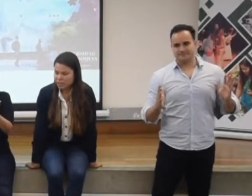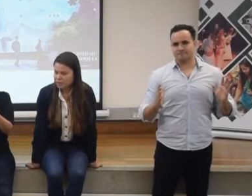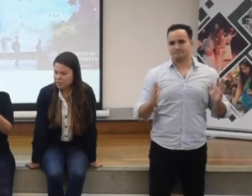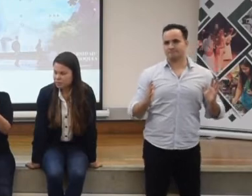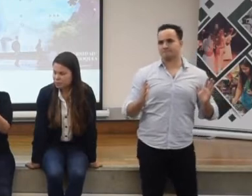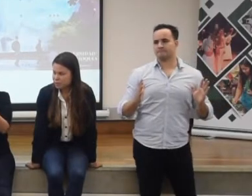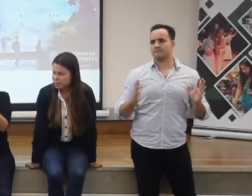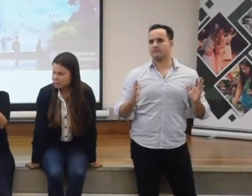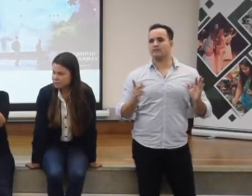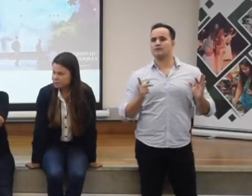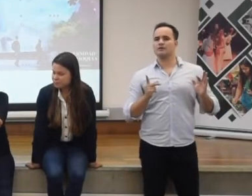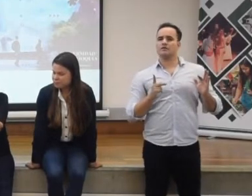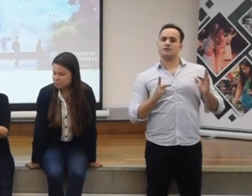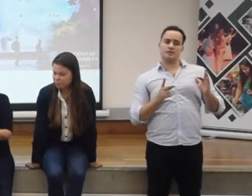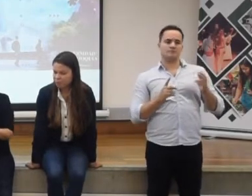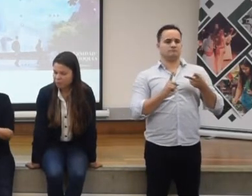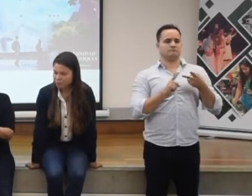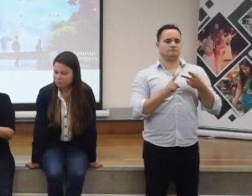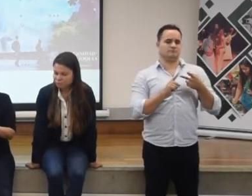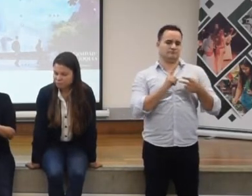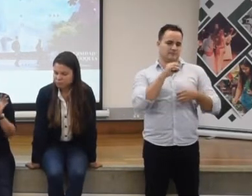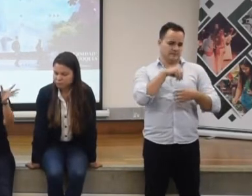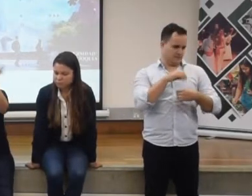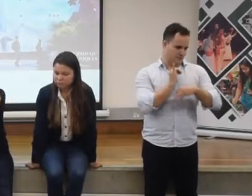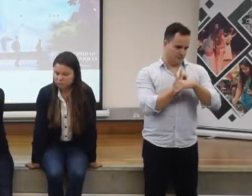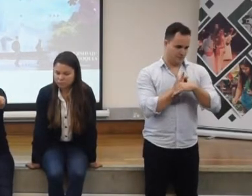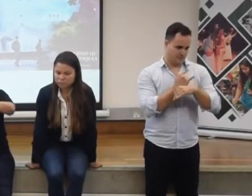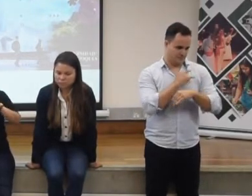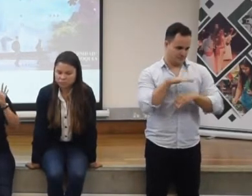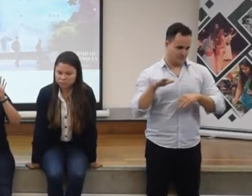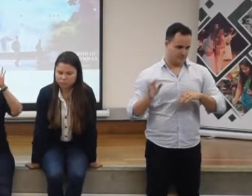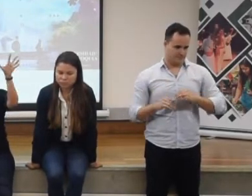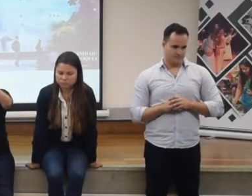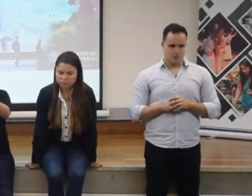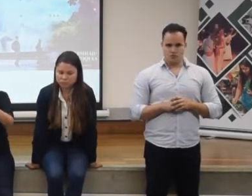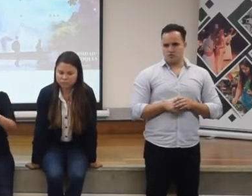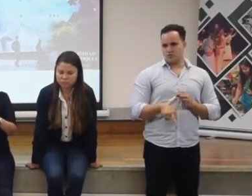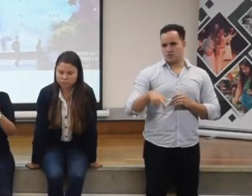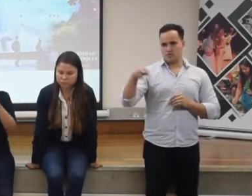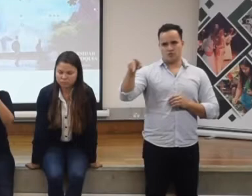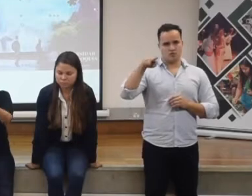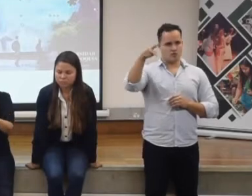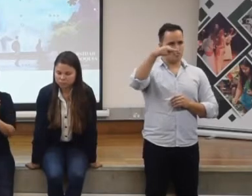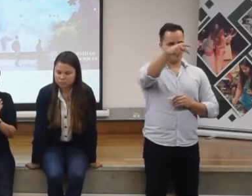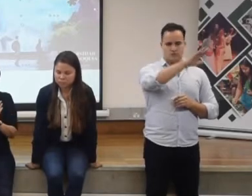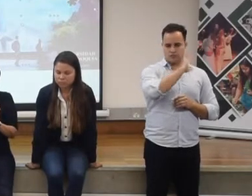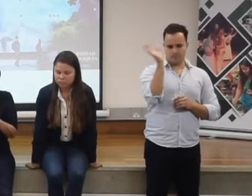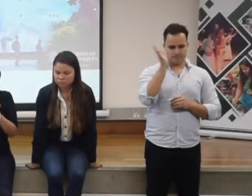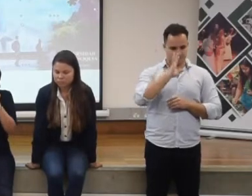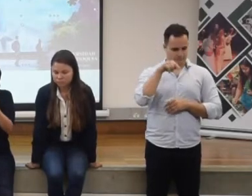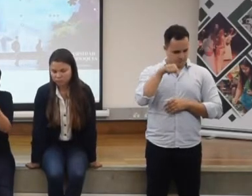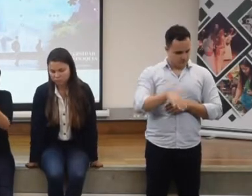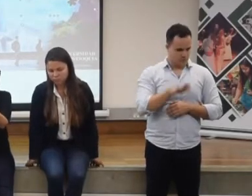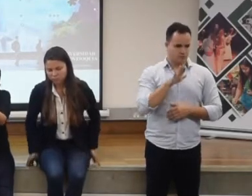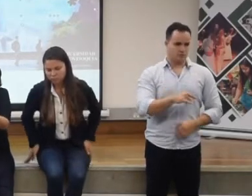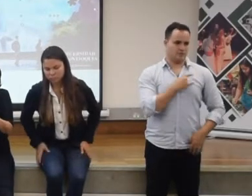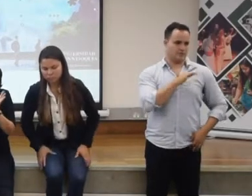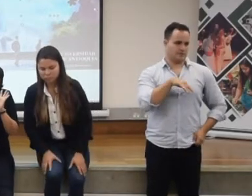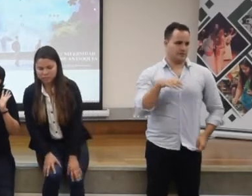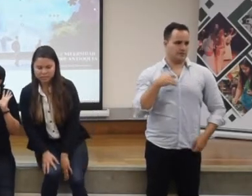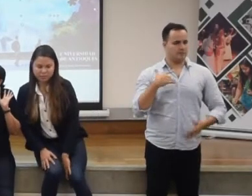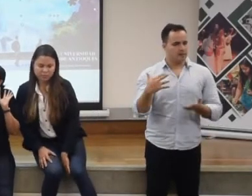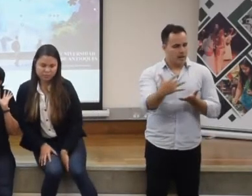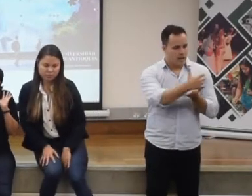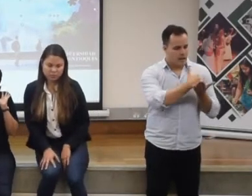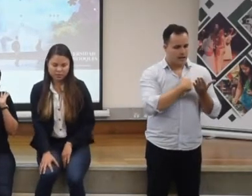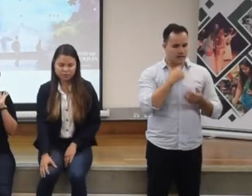Y la otra cosa, que sea institucional, que no sea de otros entornos, sino que sea de la universidad. O sea, ¿qué ha dicho la universidad